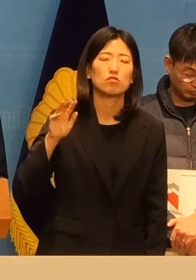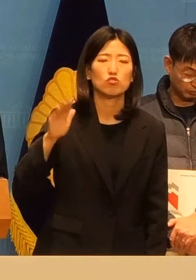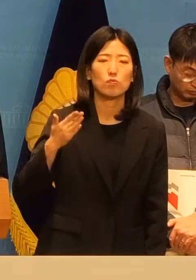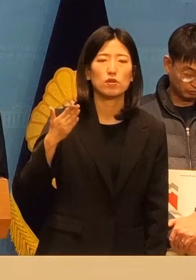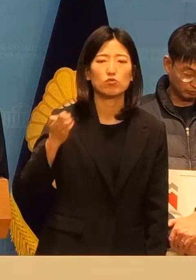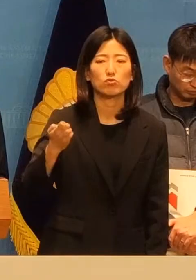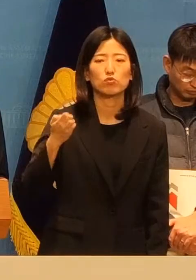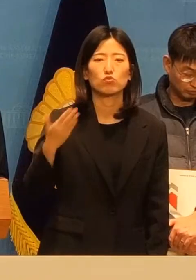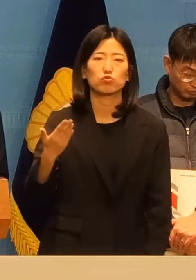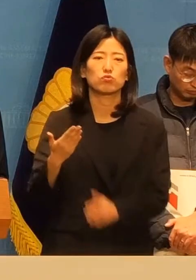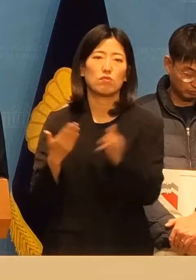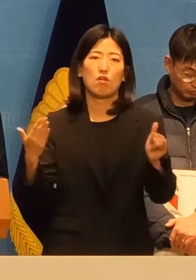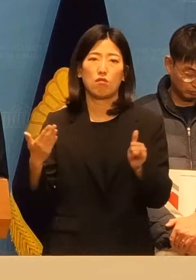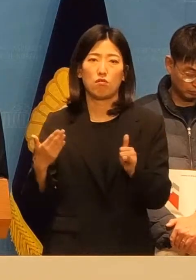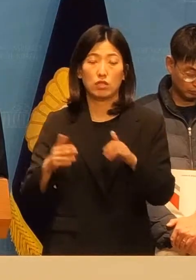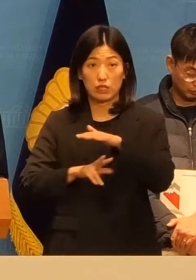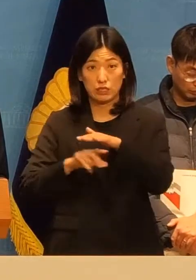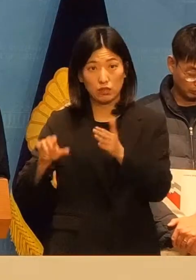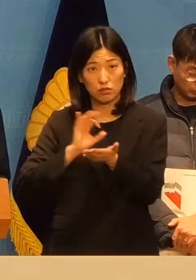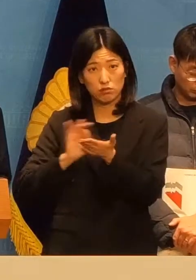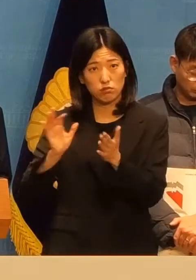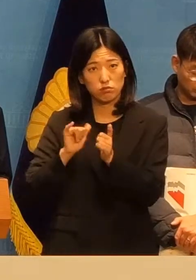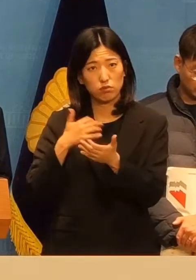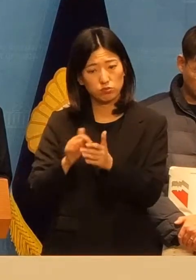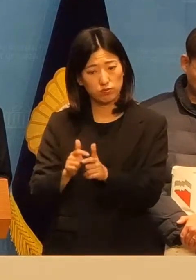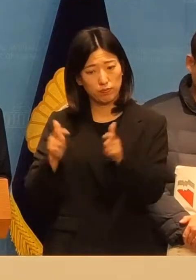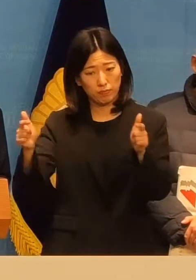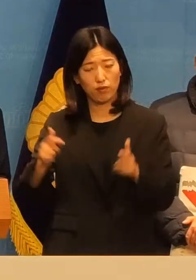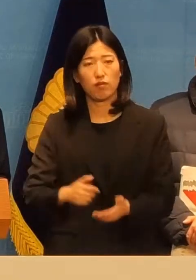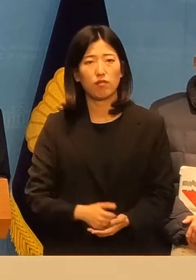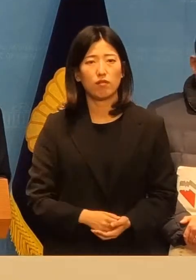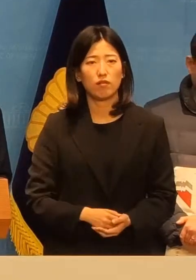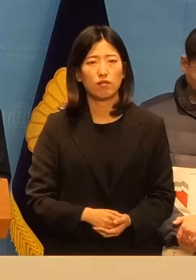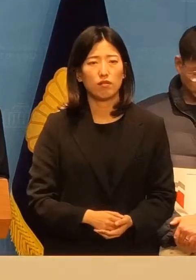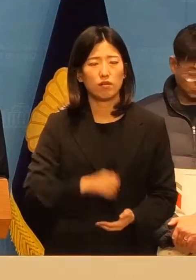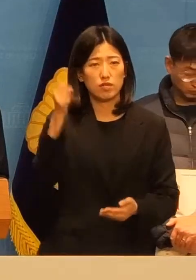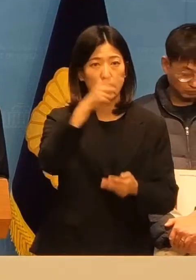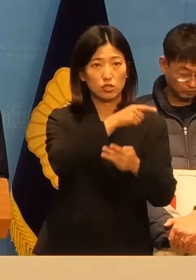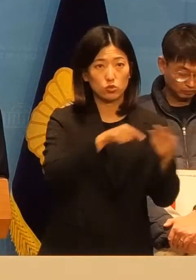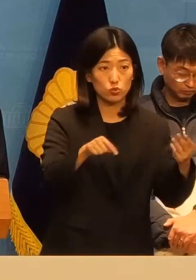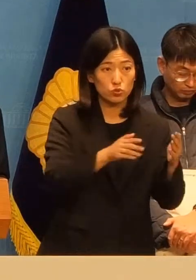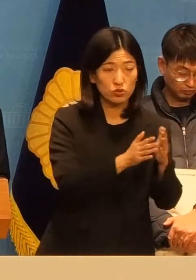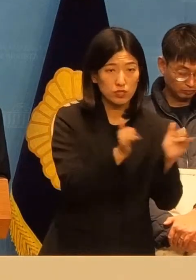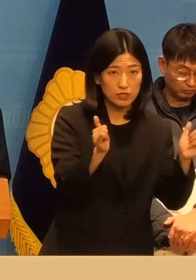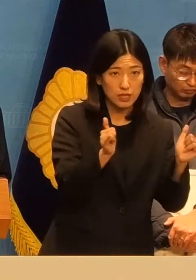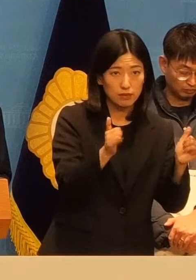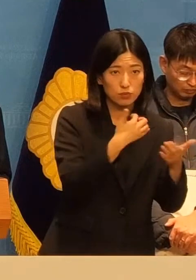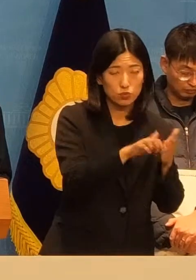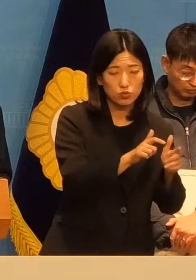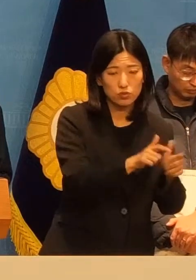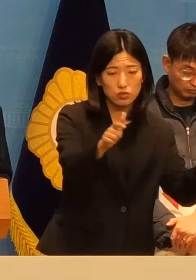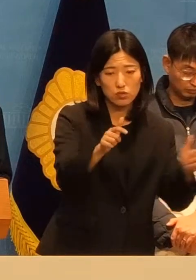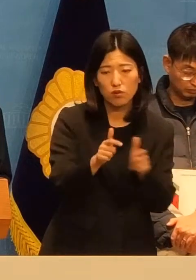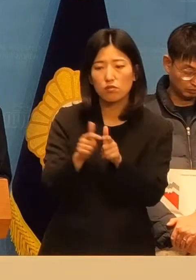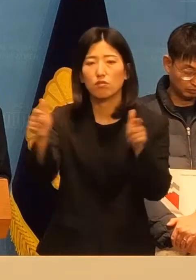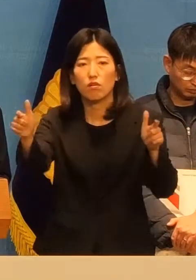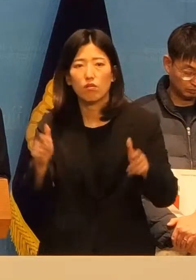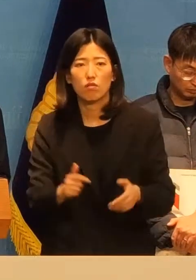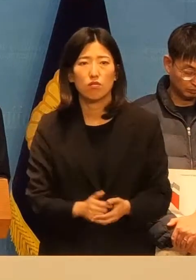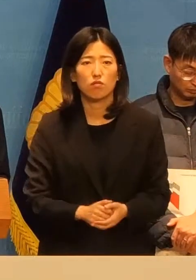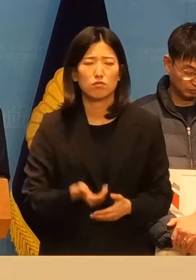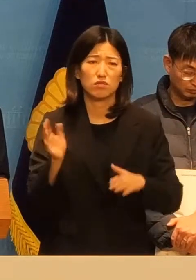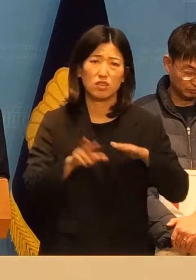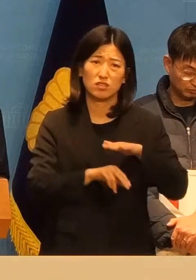49,992명으로 크게 증가하였다. 양주시 인구와 전체 승객이 크게 증가했음에도 전체